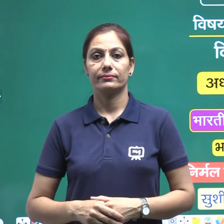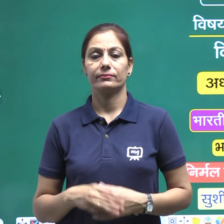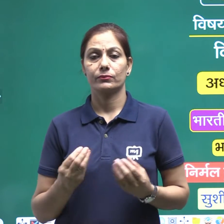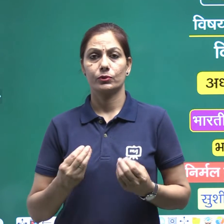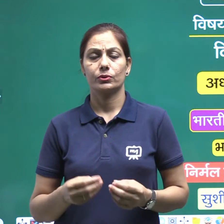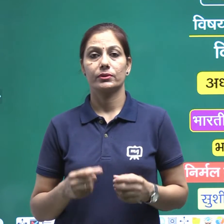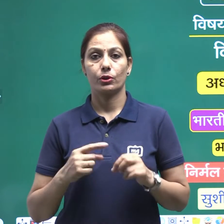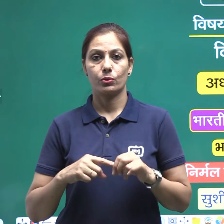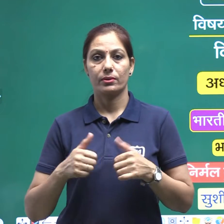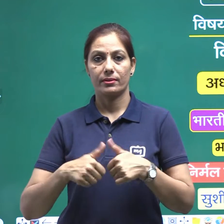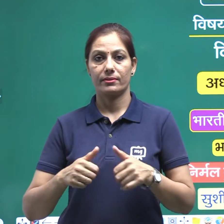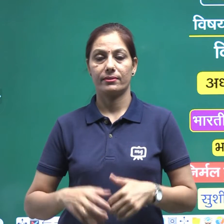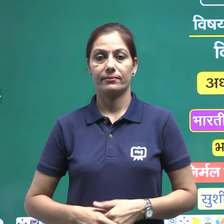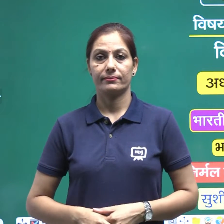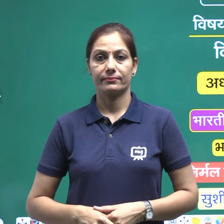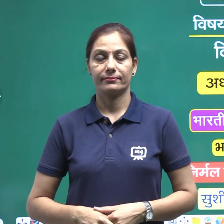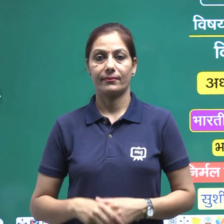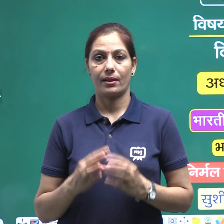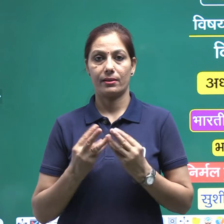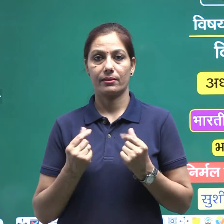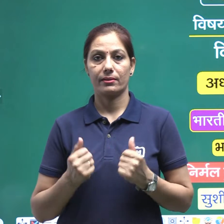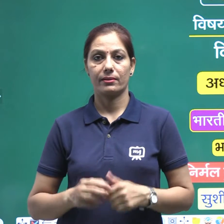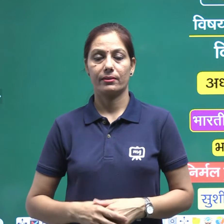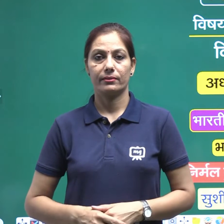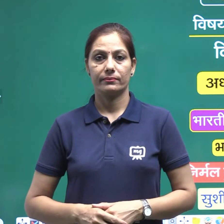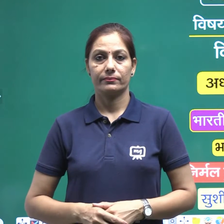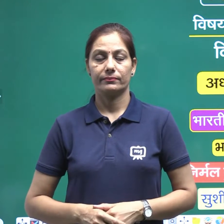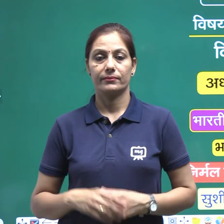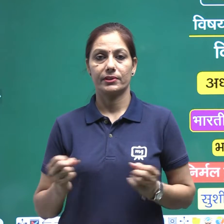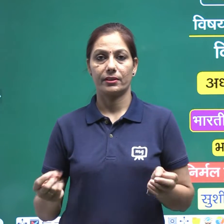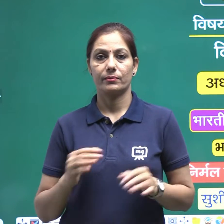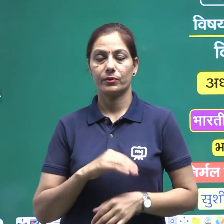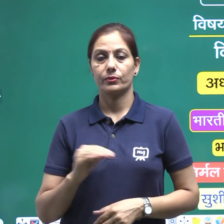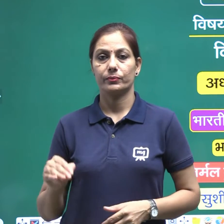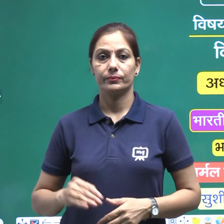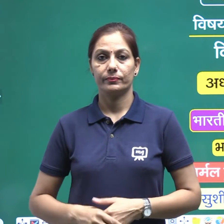कुछ अभ्यास प्रश्न हल करेंगे। शुरू करें बच्चों।